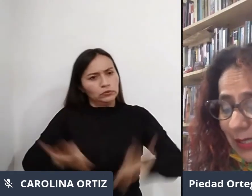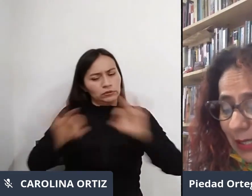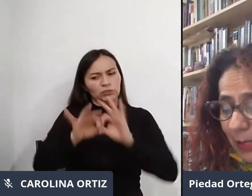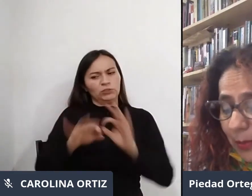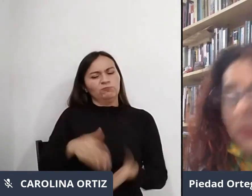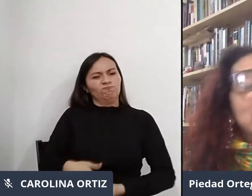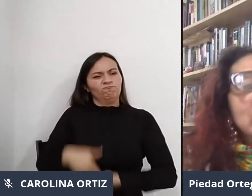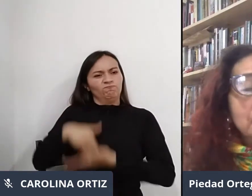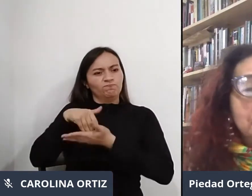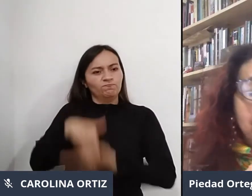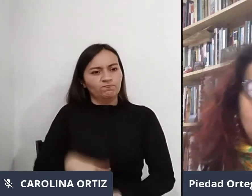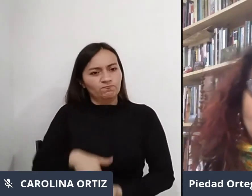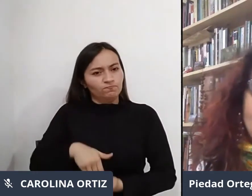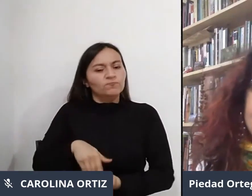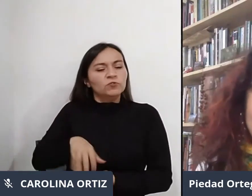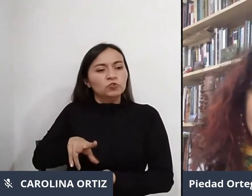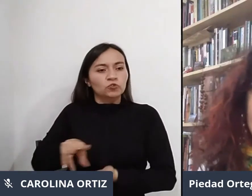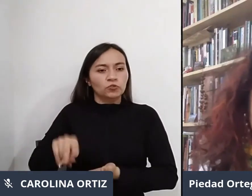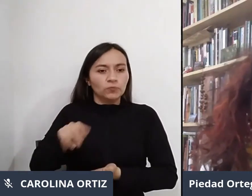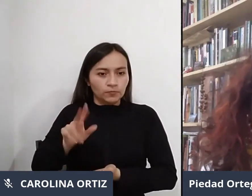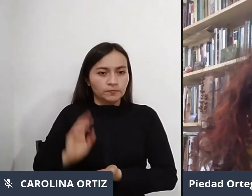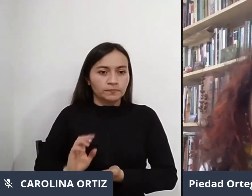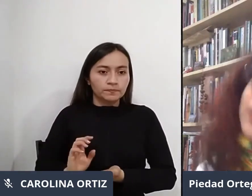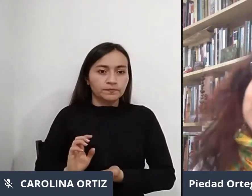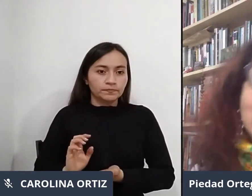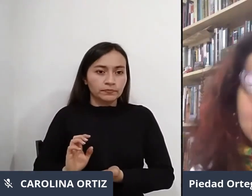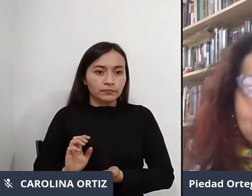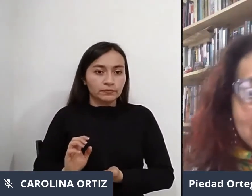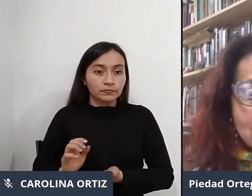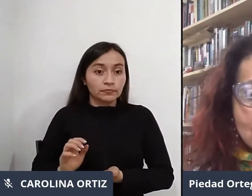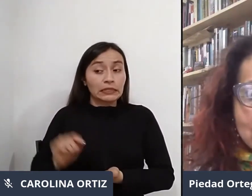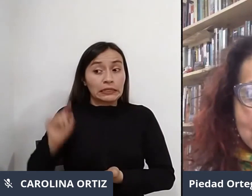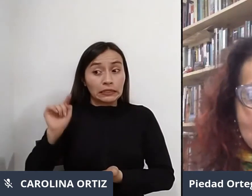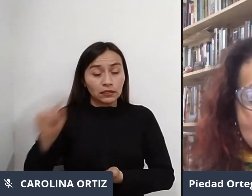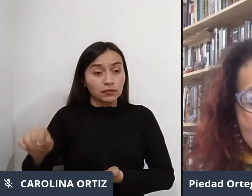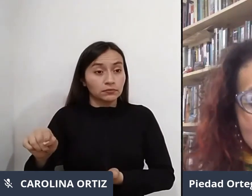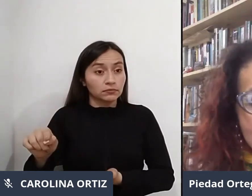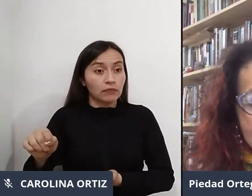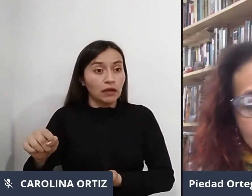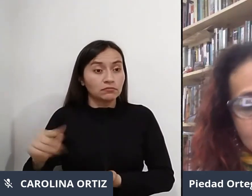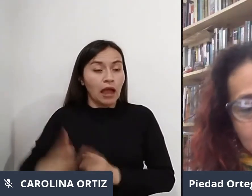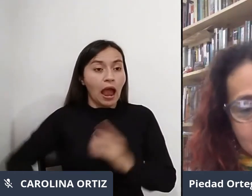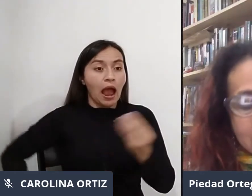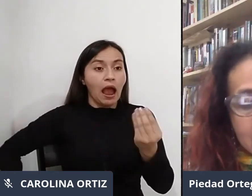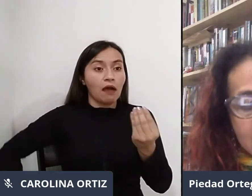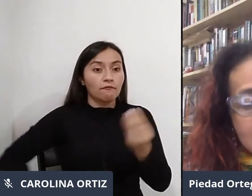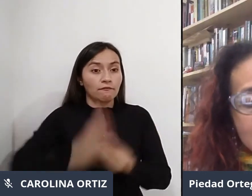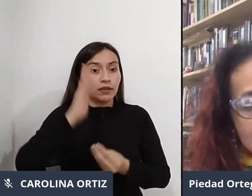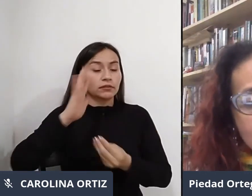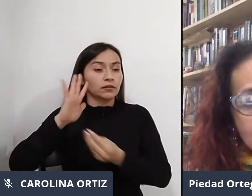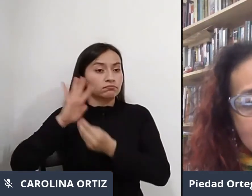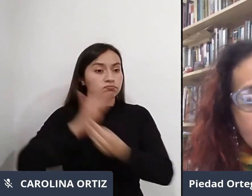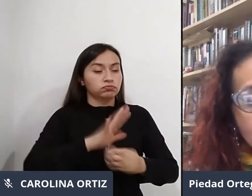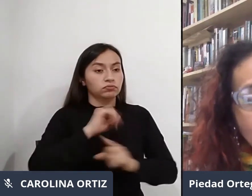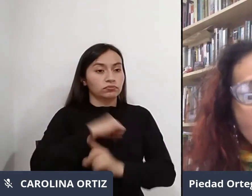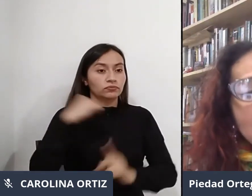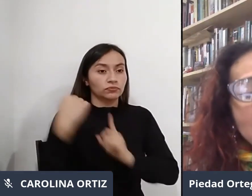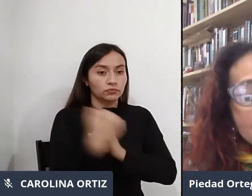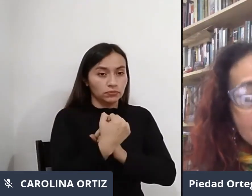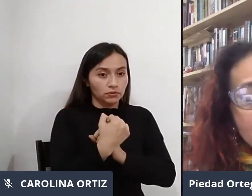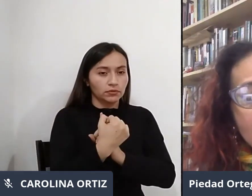¿sí? Porque por lo lesivo y por el aumento de la represión social, y bueno, pues aquí también